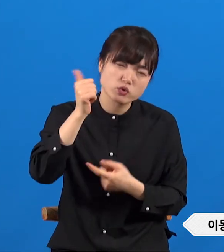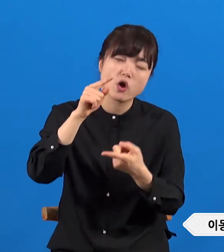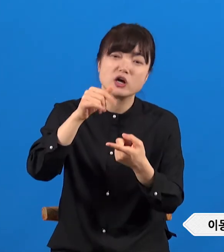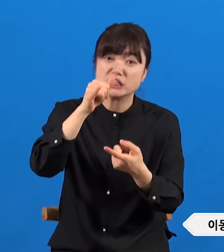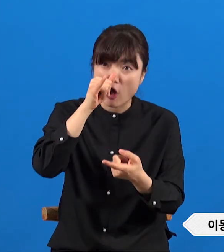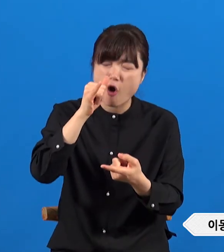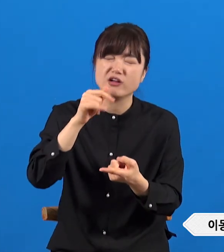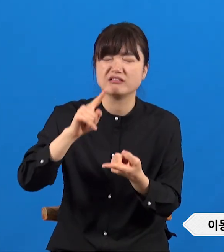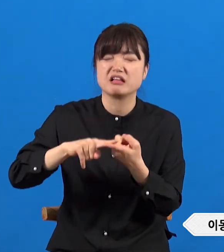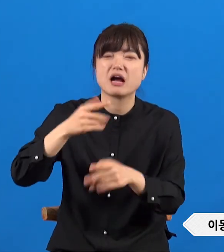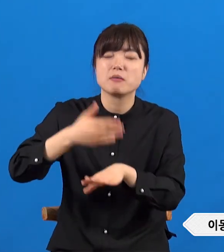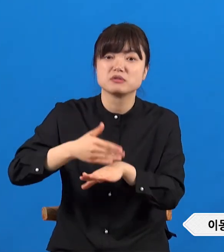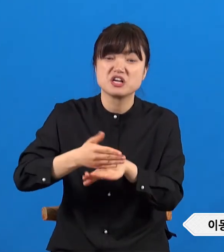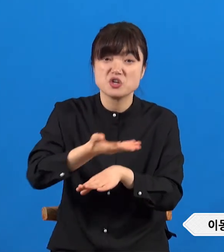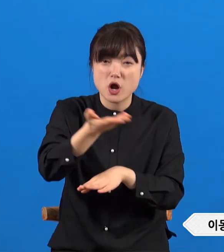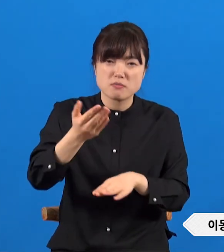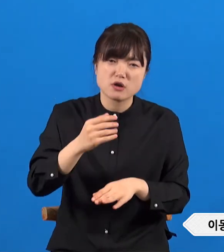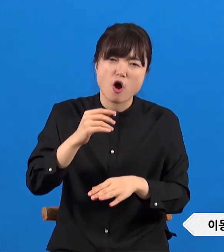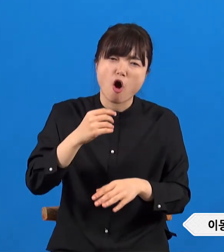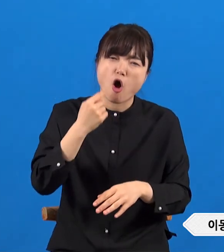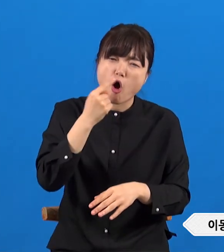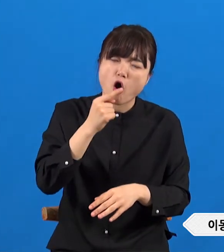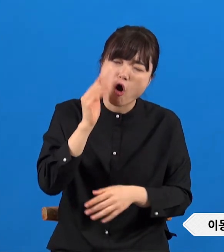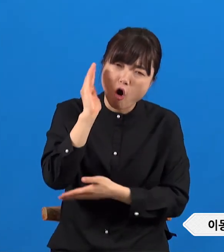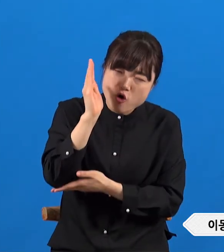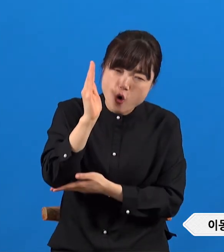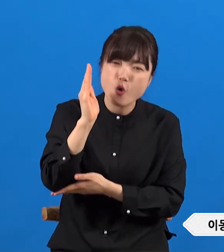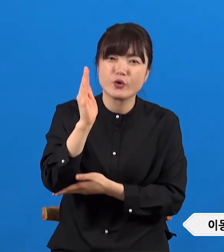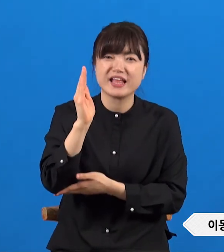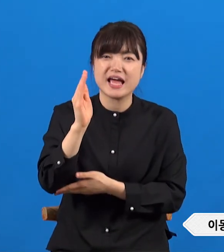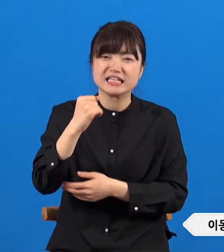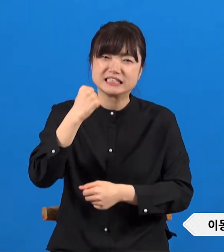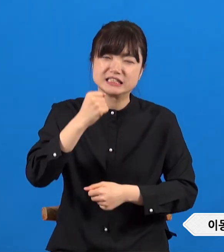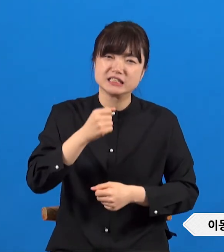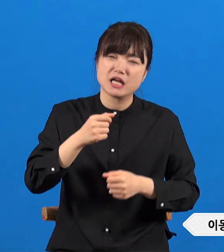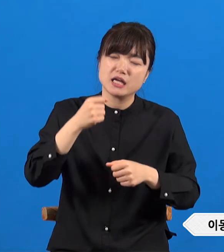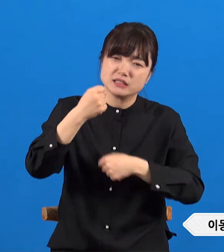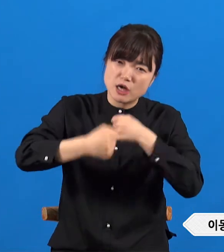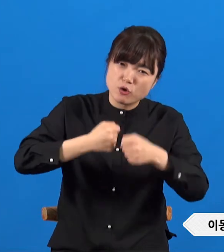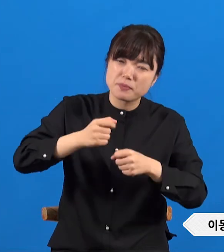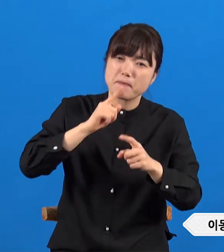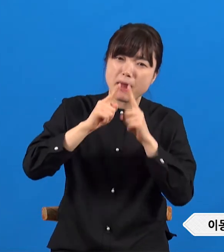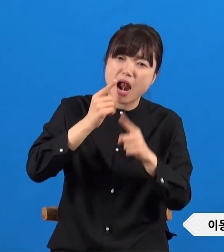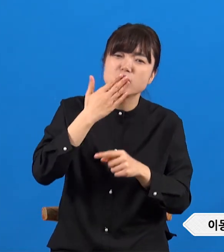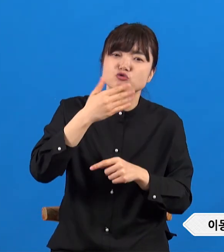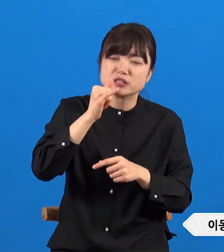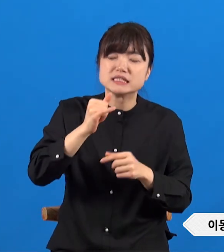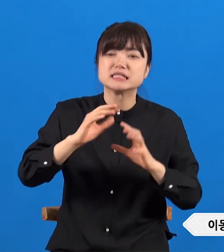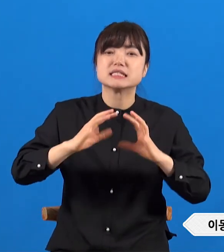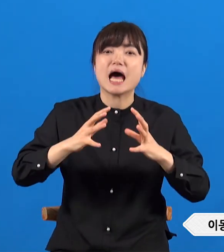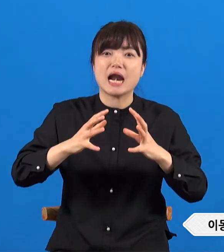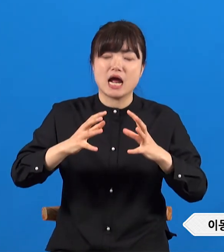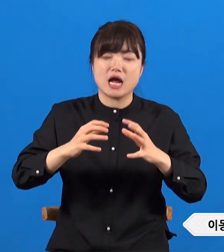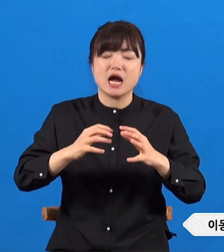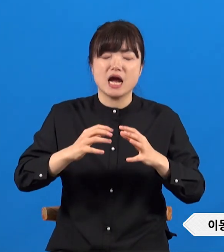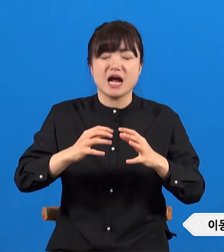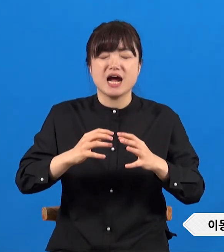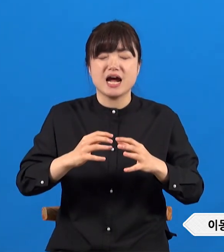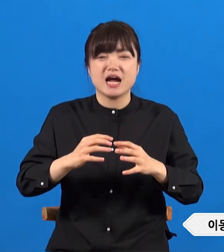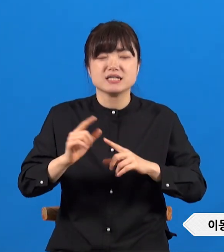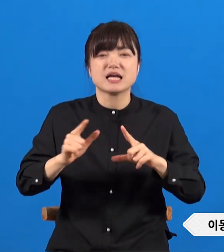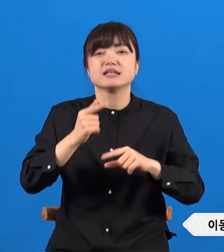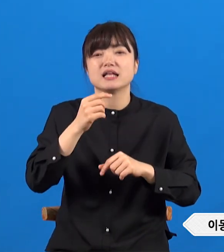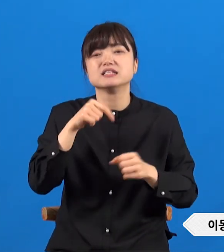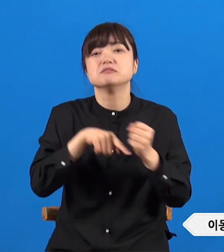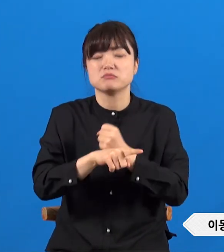있다면 감사하십시오. 그것은 당신이 언론의 자유가 보장된 나라에 살고 있다는 증거인 것입니다. 북쪽에 가보세요. 불평도